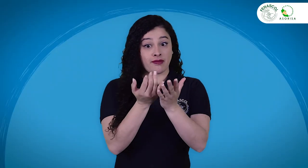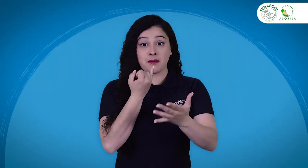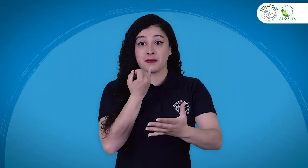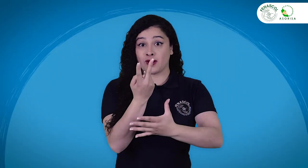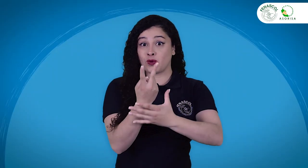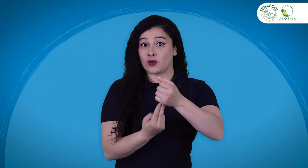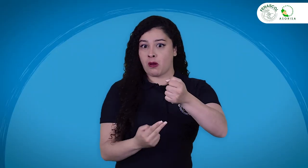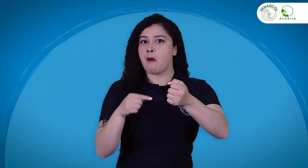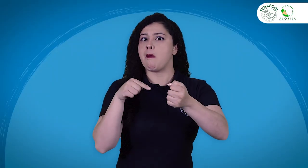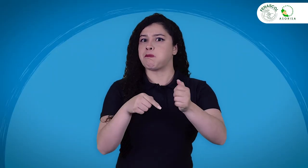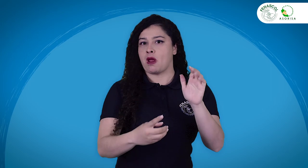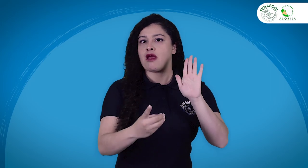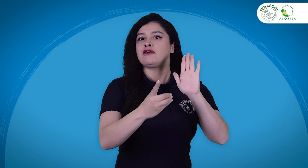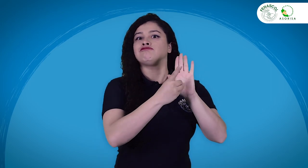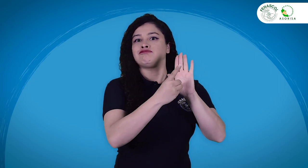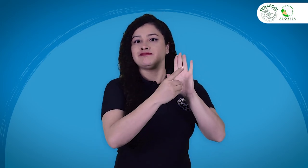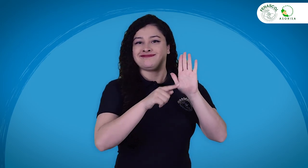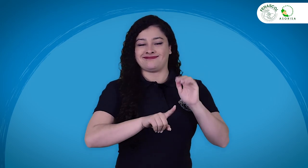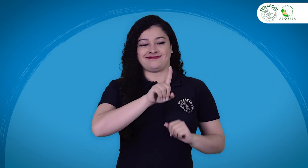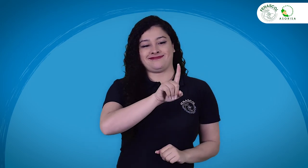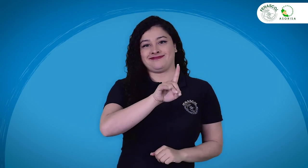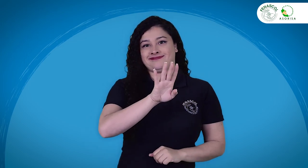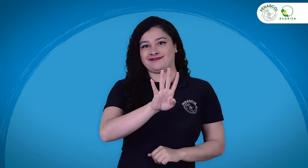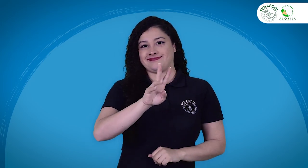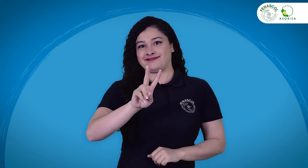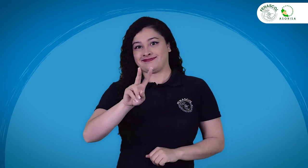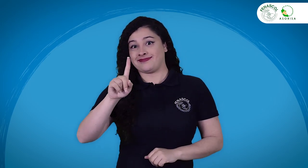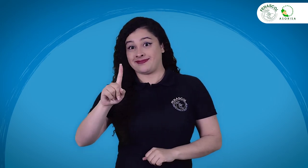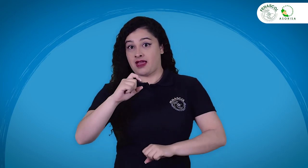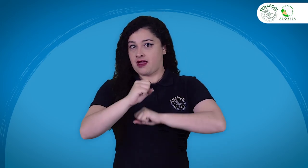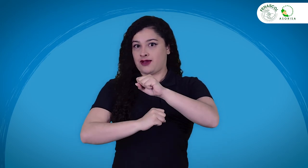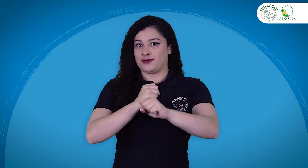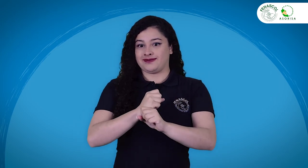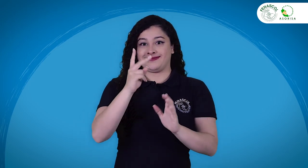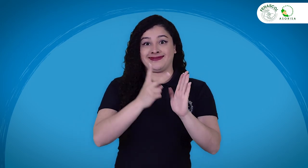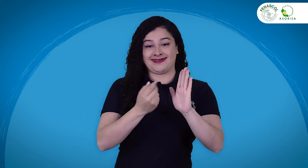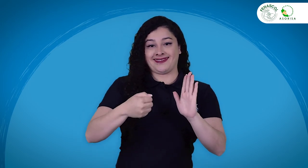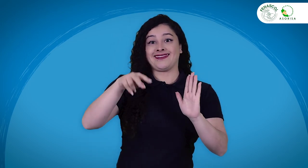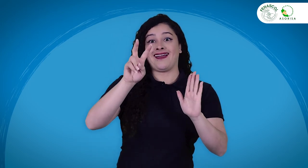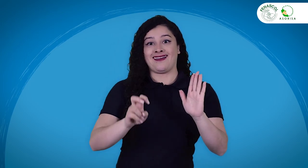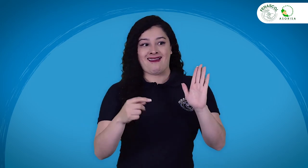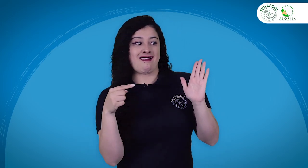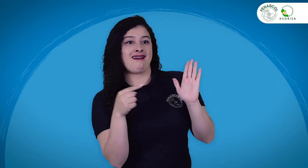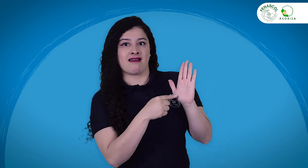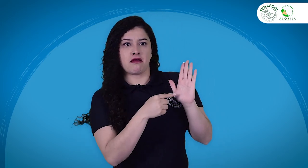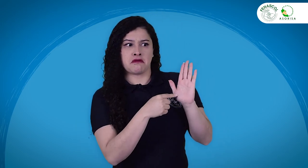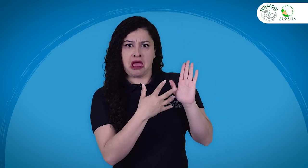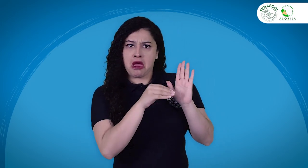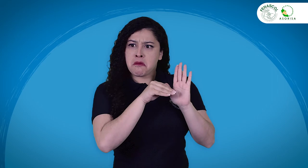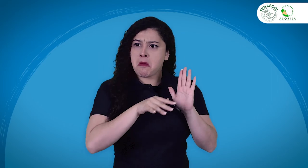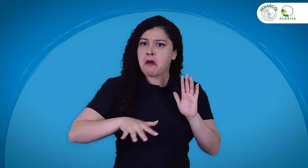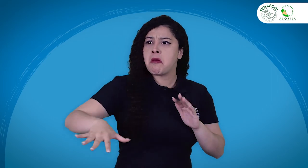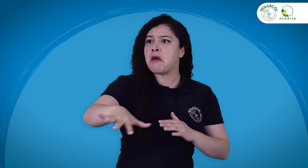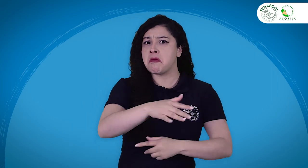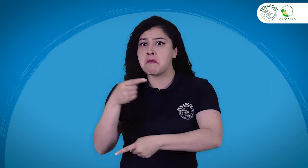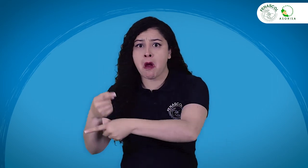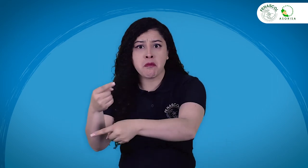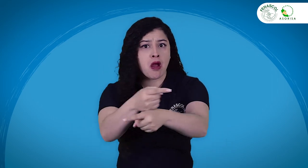el decreto 1421 del año 2017 habla de la educación bilingüe pero ya se está cumpliendo